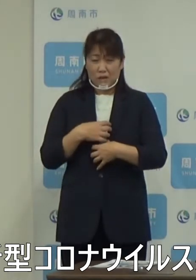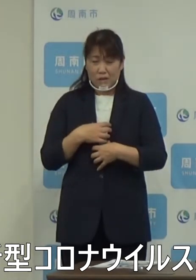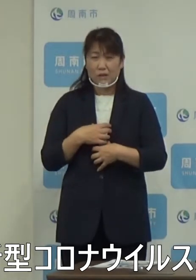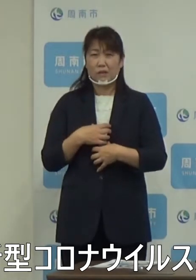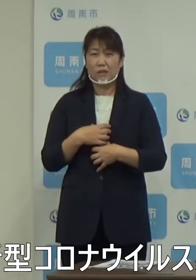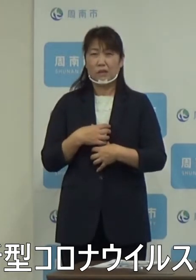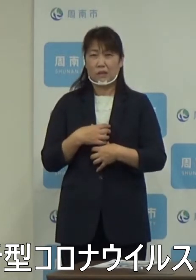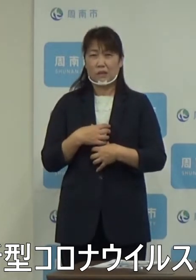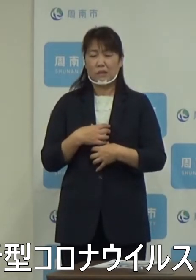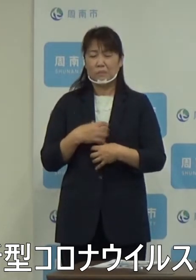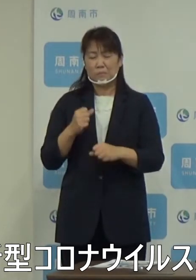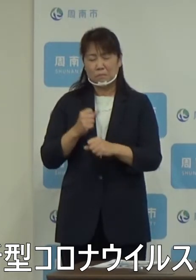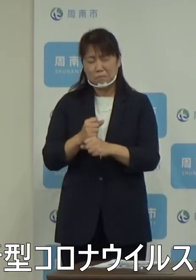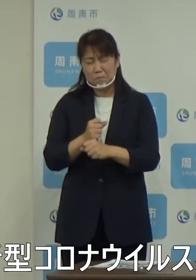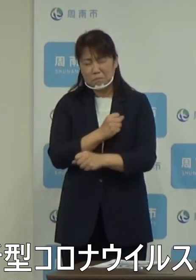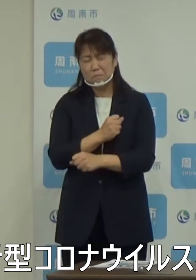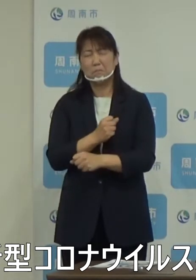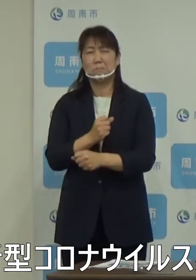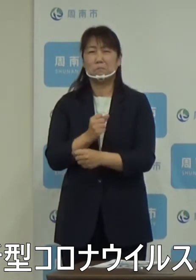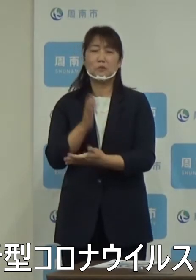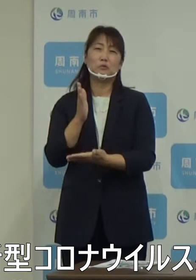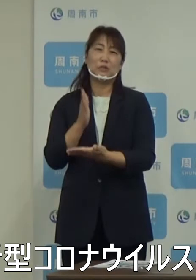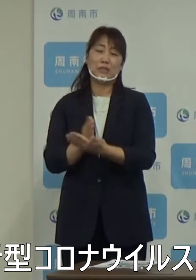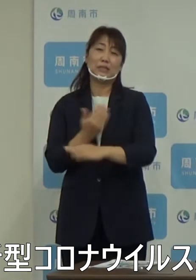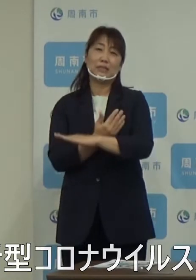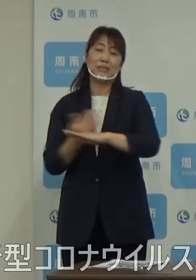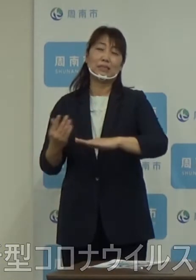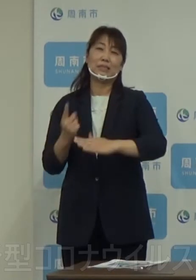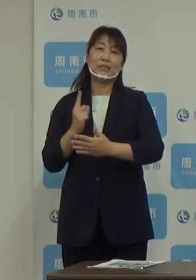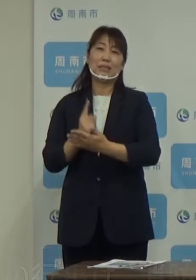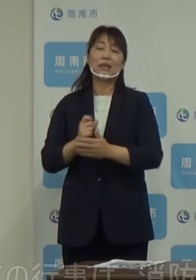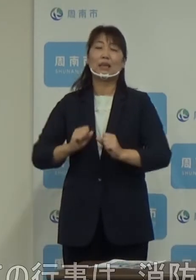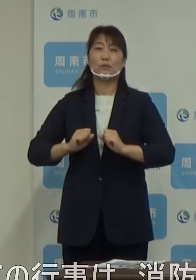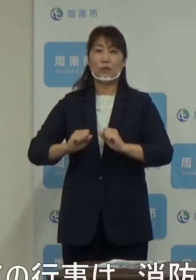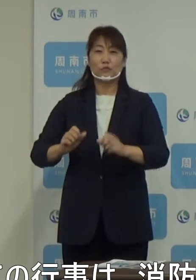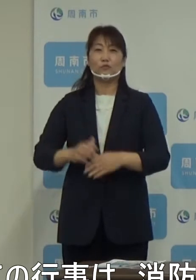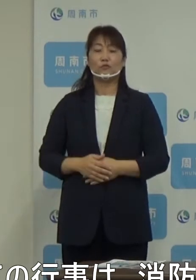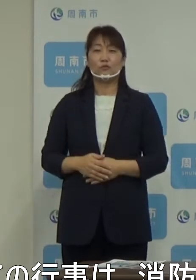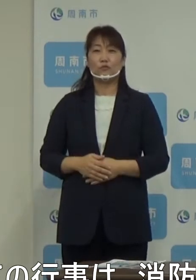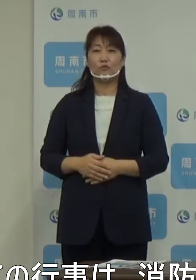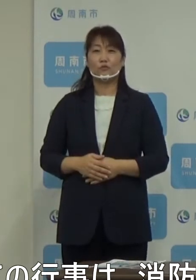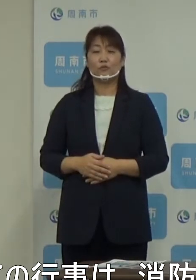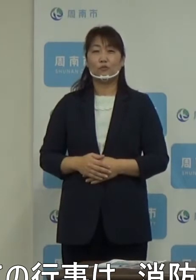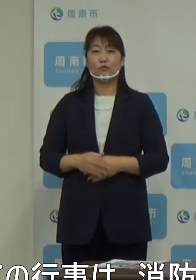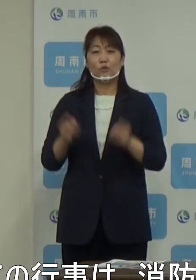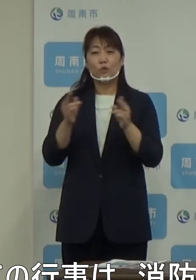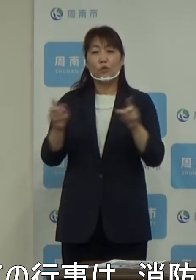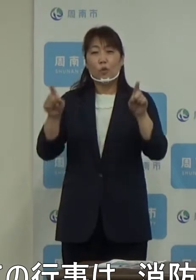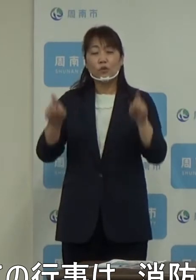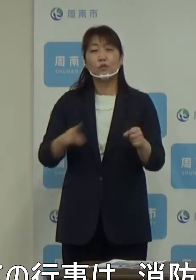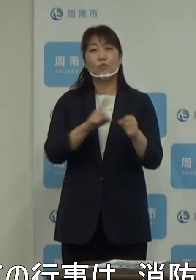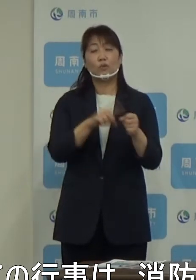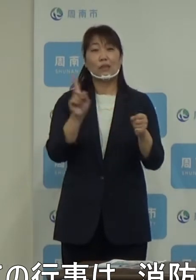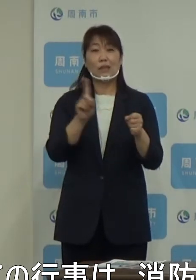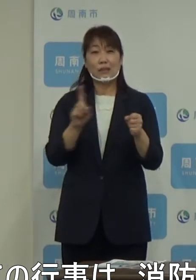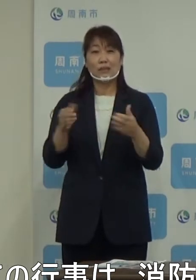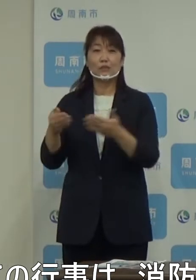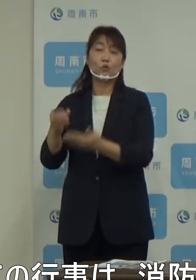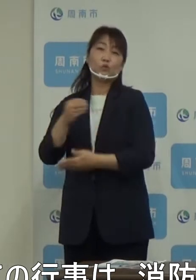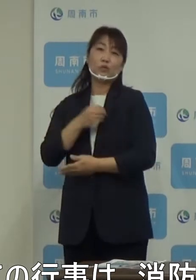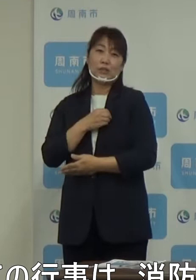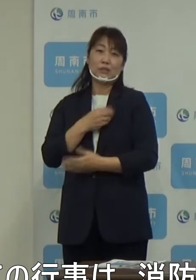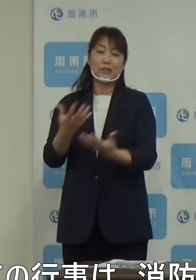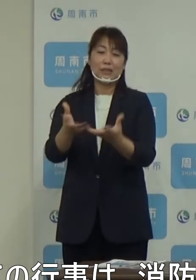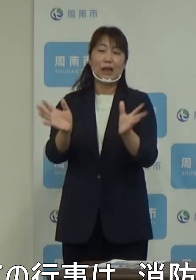ことから中止し、式典のみを実施いたします。この行事は消防職員および消